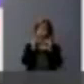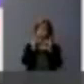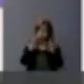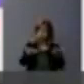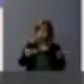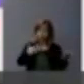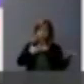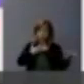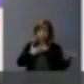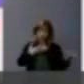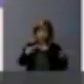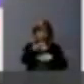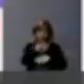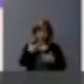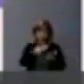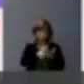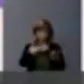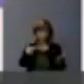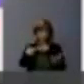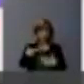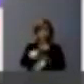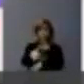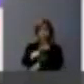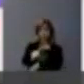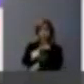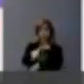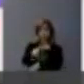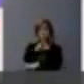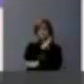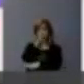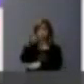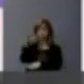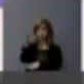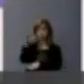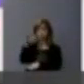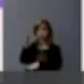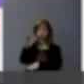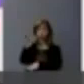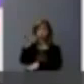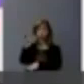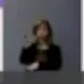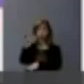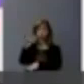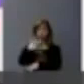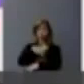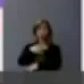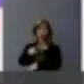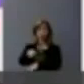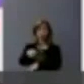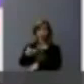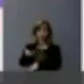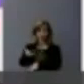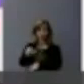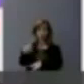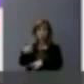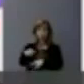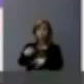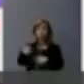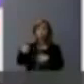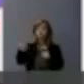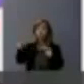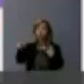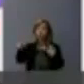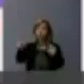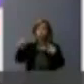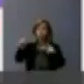compierà 50 anni sarebbe quasi un dispetto sottrarli dei dei metri ecco io mi auguro